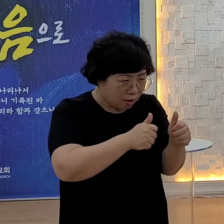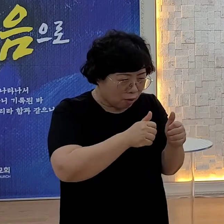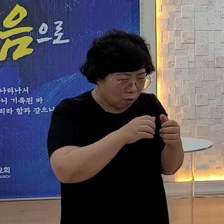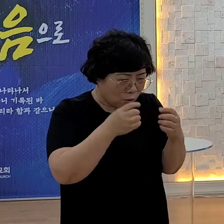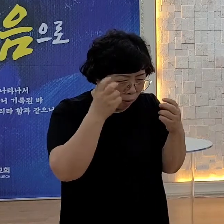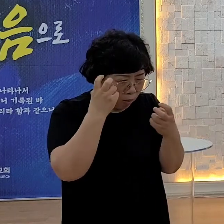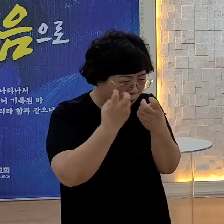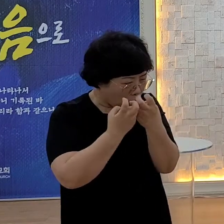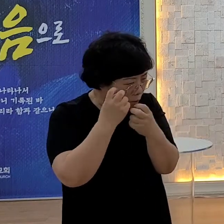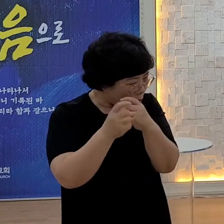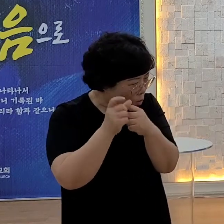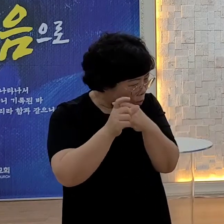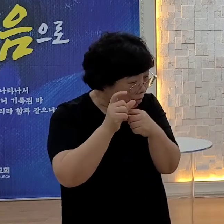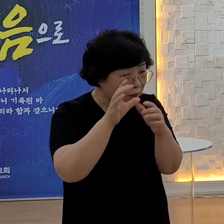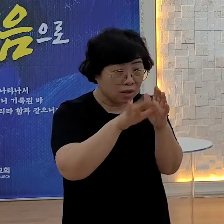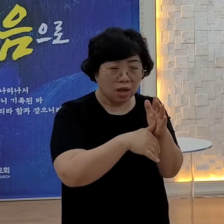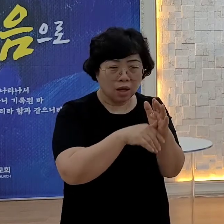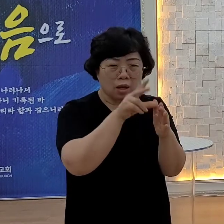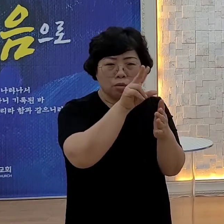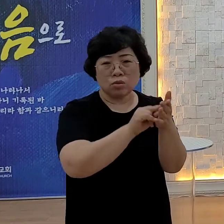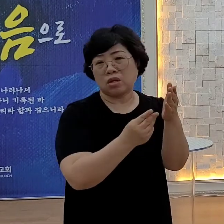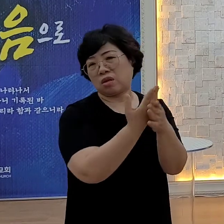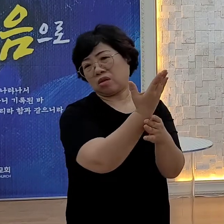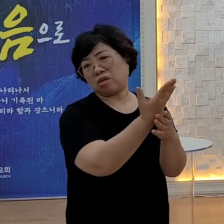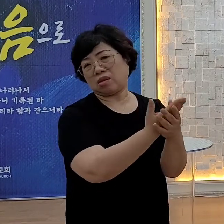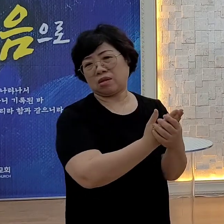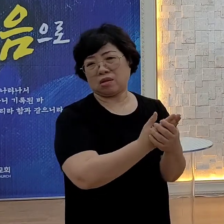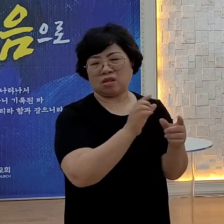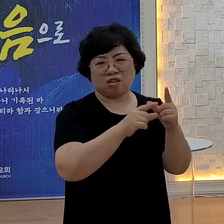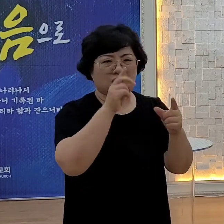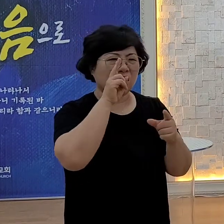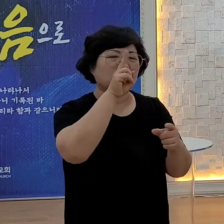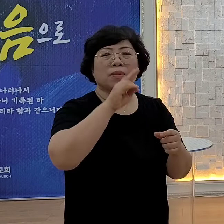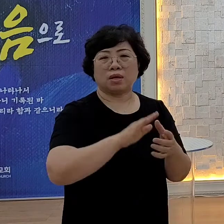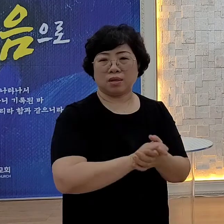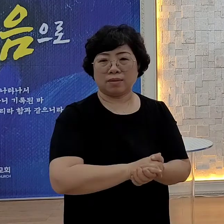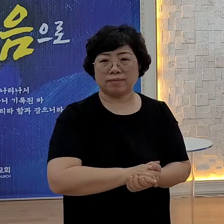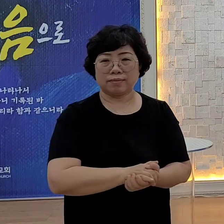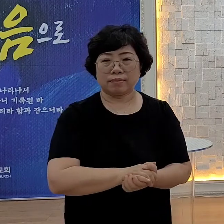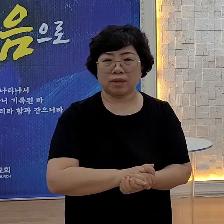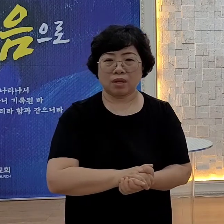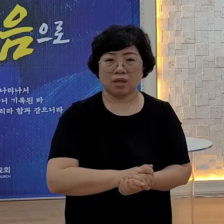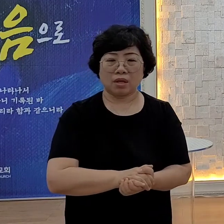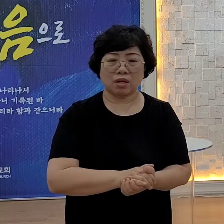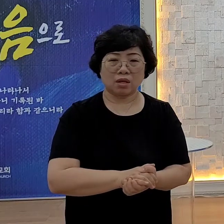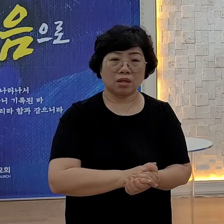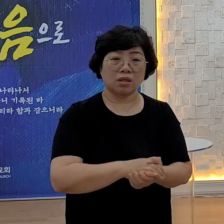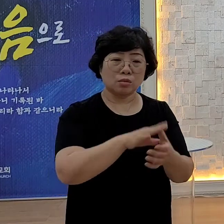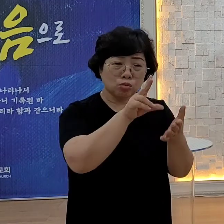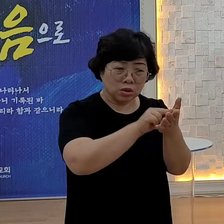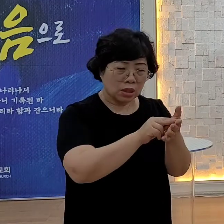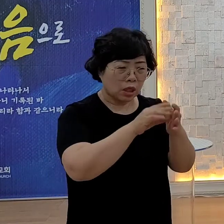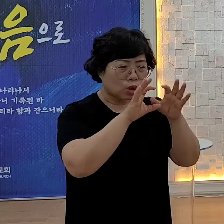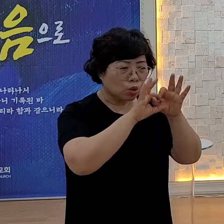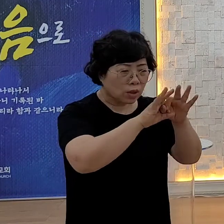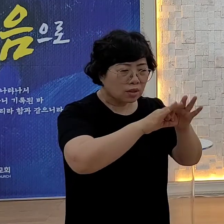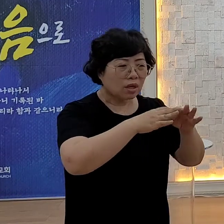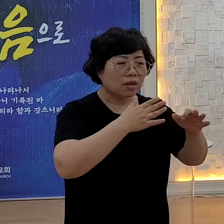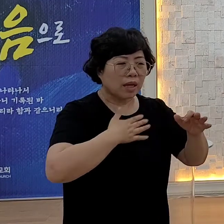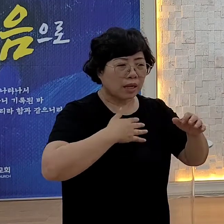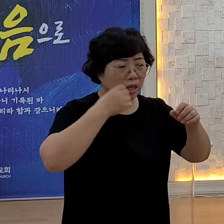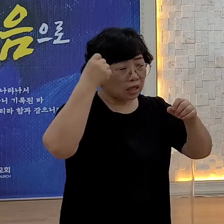길을 선택하며 가는데 자꾸 역효과가 나요. 근데 그거를 통해서 우리가 뭘 알겠습니까? 이게 아니구나.